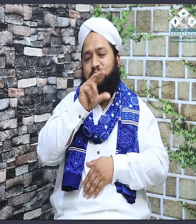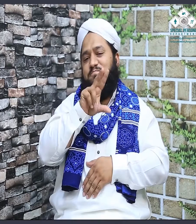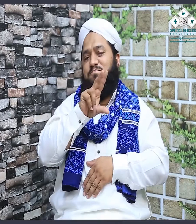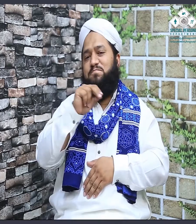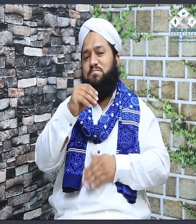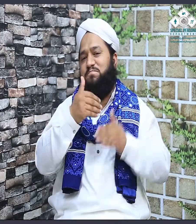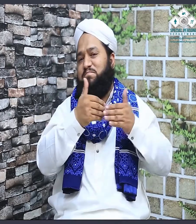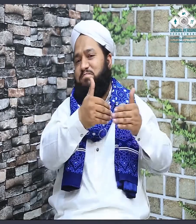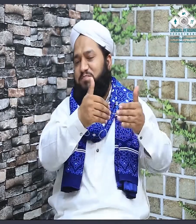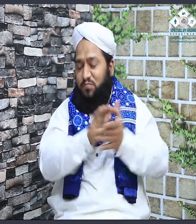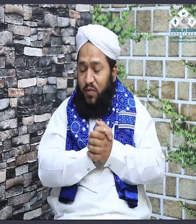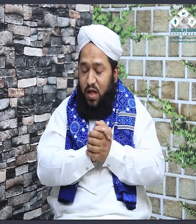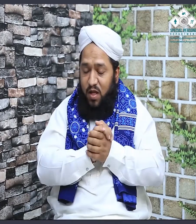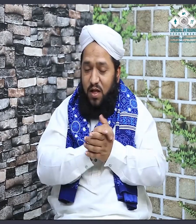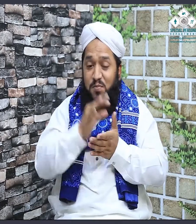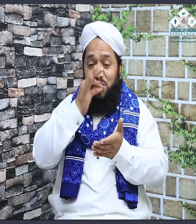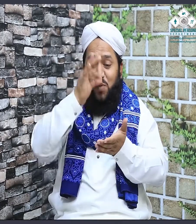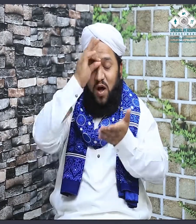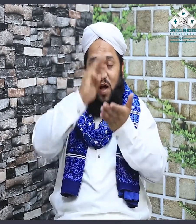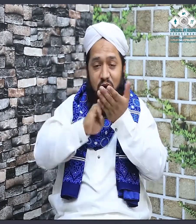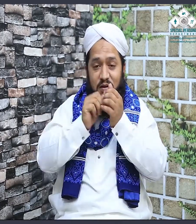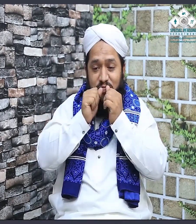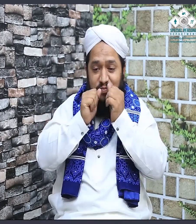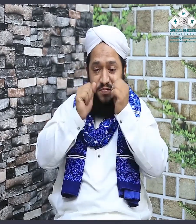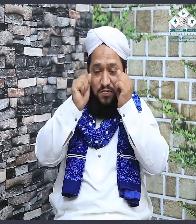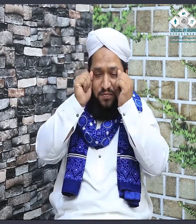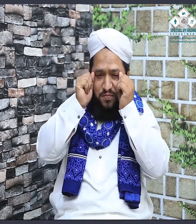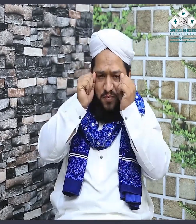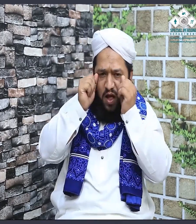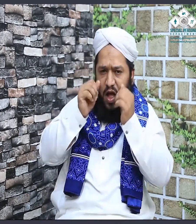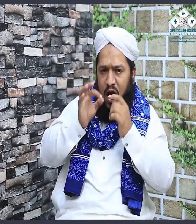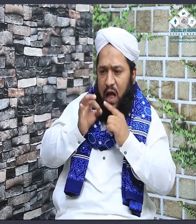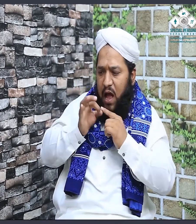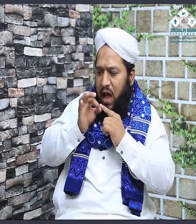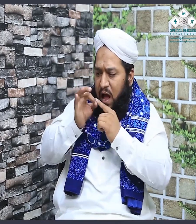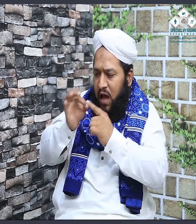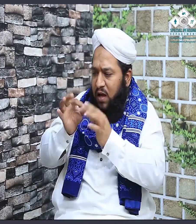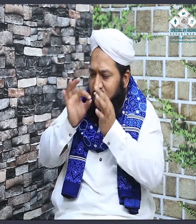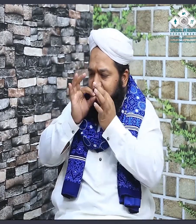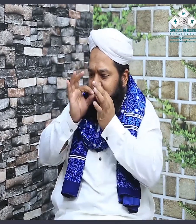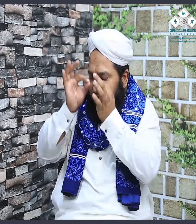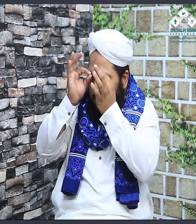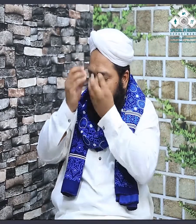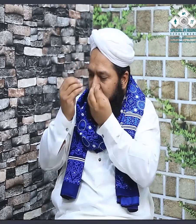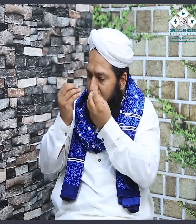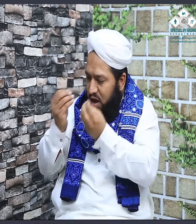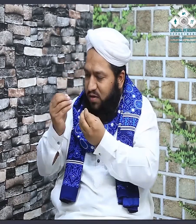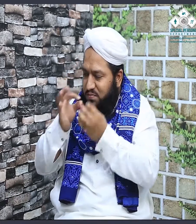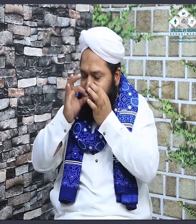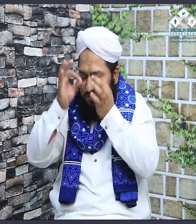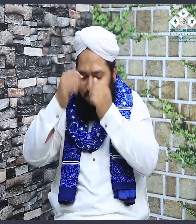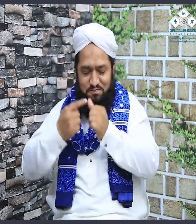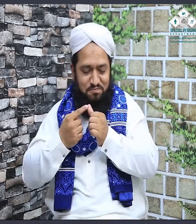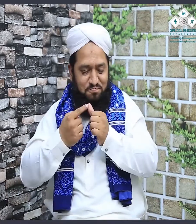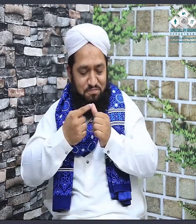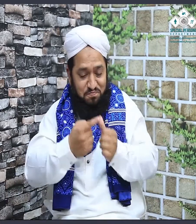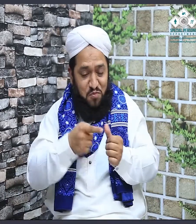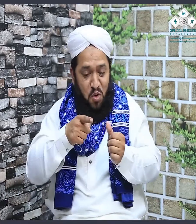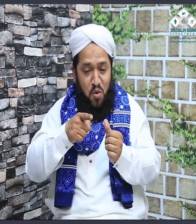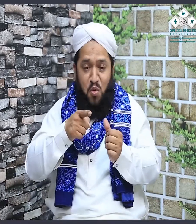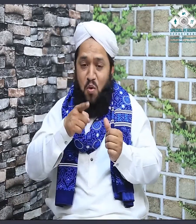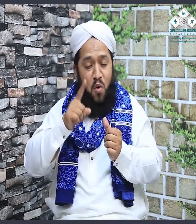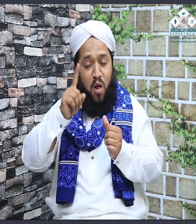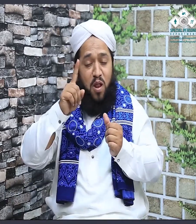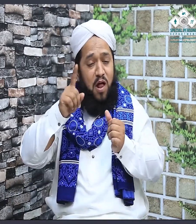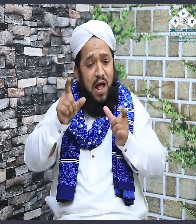کھایا. چنانچہ نبی کریم علیہ الصلوۃ والسلام سے ٹڈی کے متعلق جب پوچھا گیا, کوسچن کیا گیا, تو فرمایا کہ اللہ کا بڑا لشکر